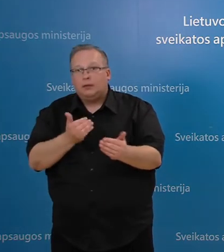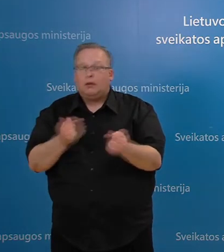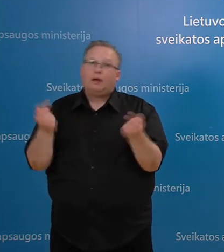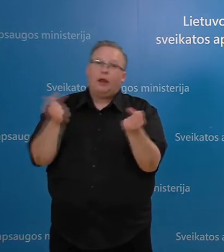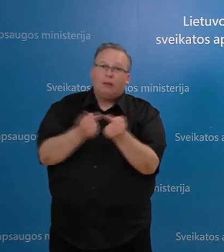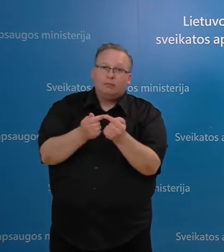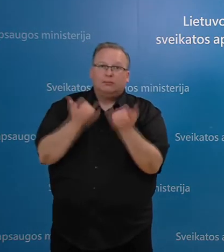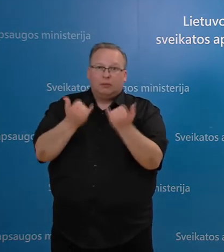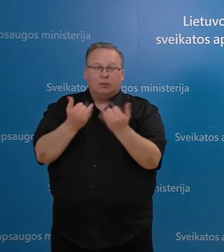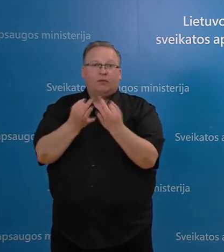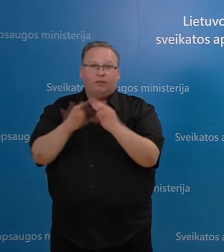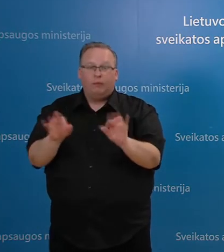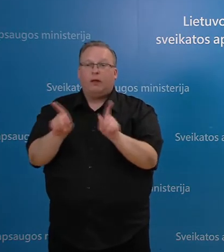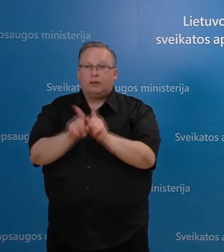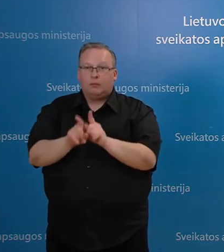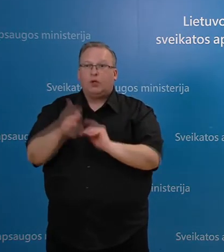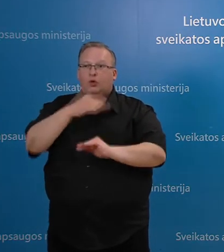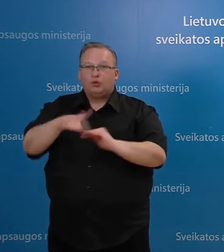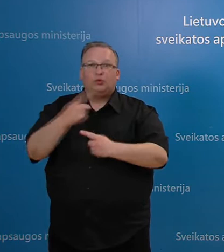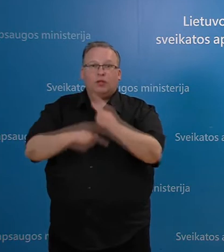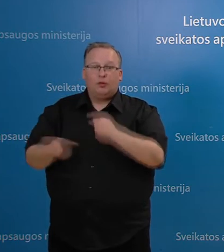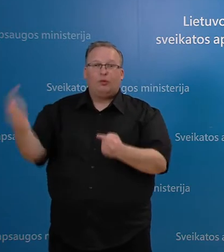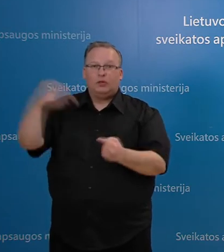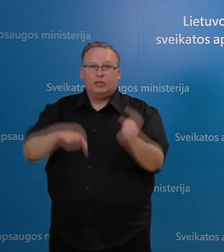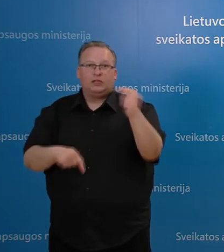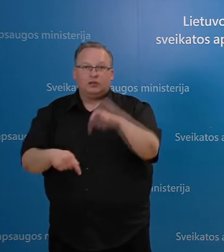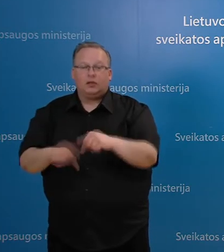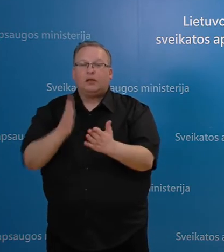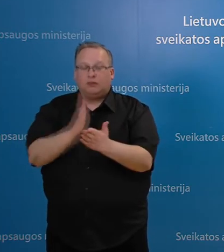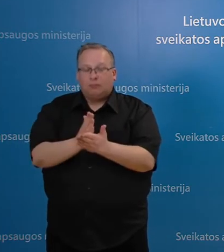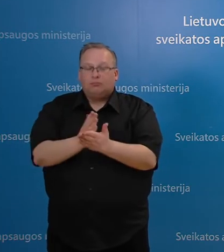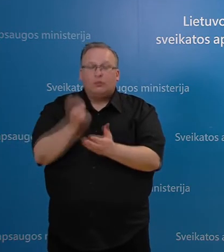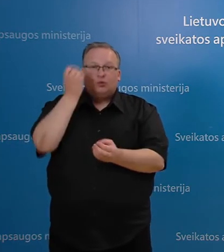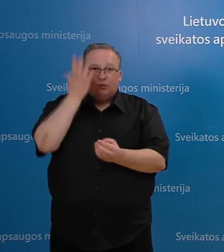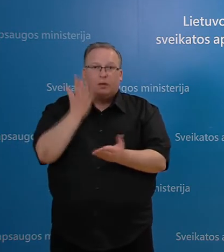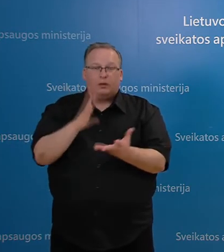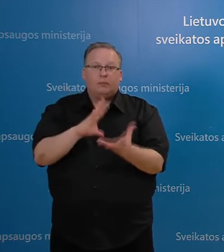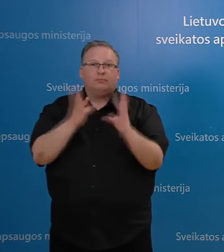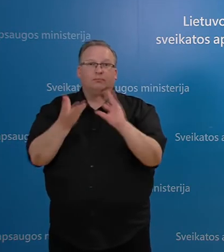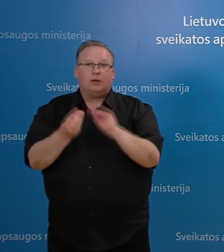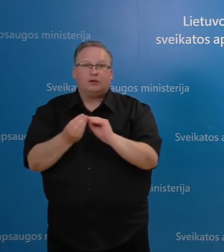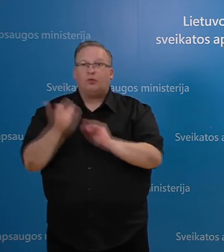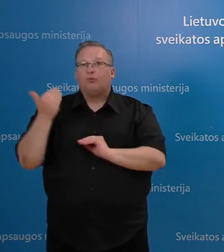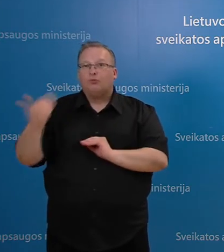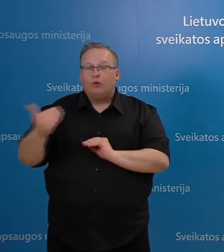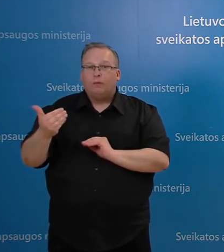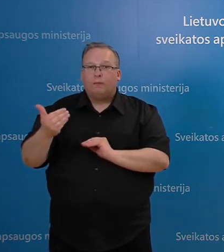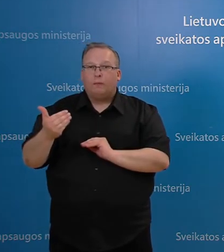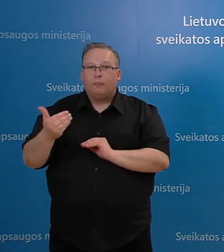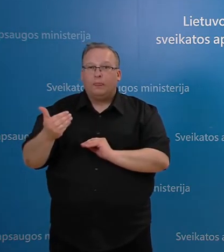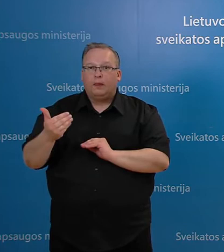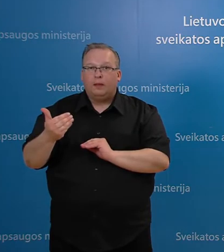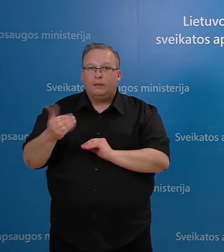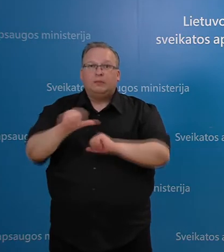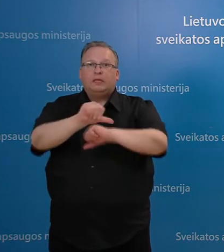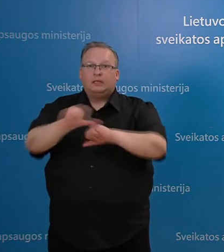daugiau vežtinių atvejų, yra, matyt, logiška tiesiog pasiekmė to, kad sienos atsidarė, daugiau